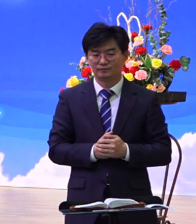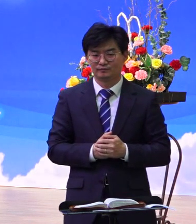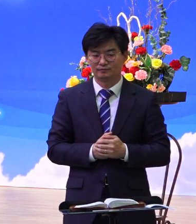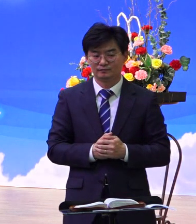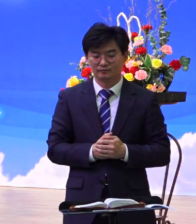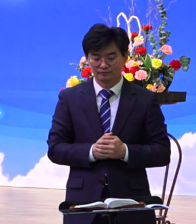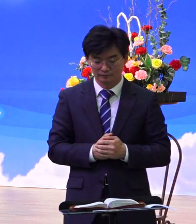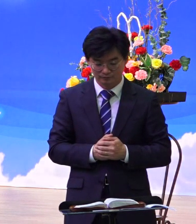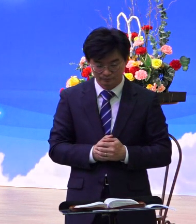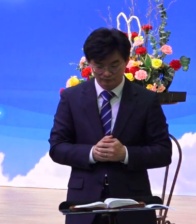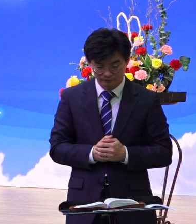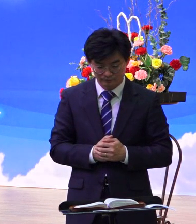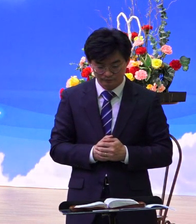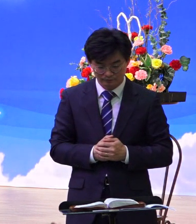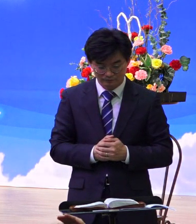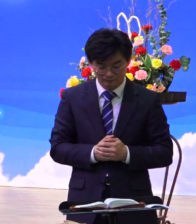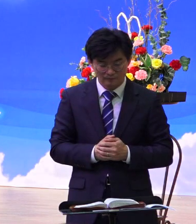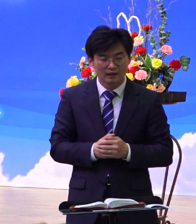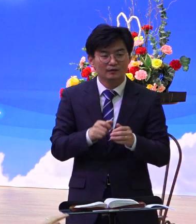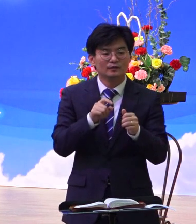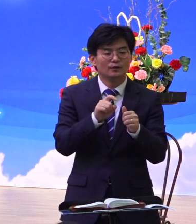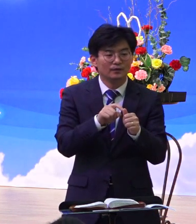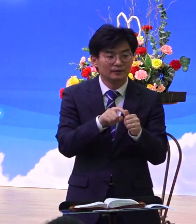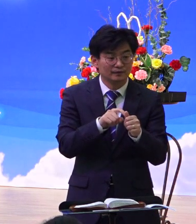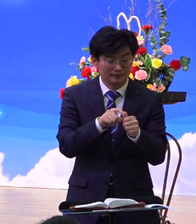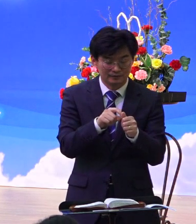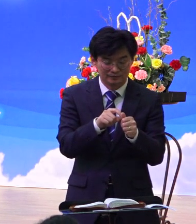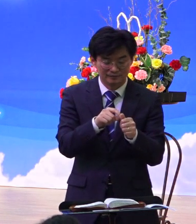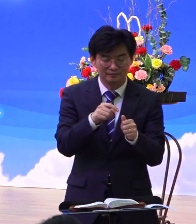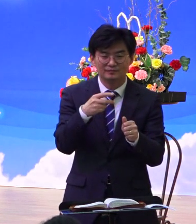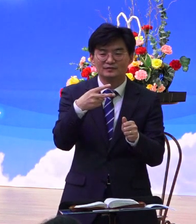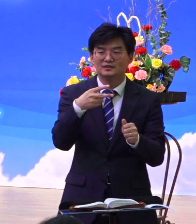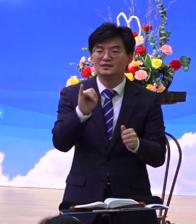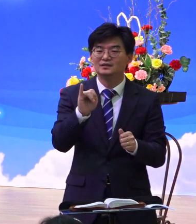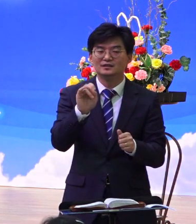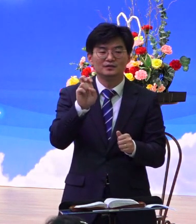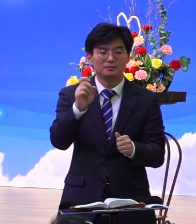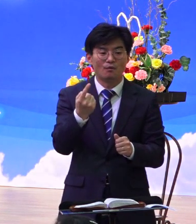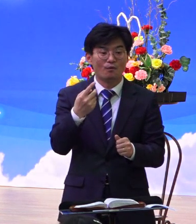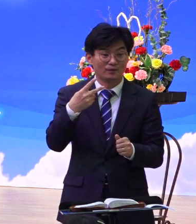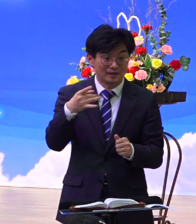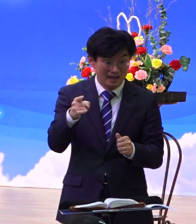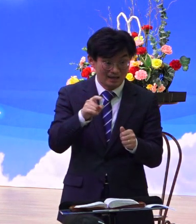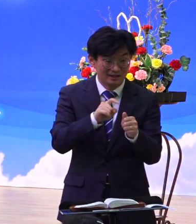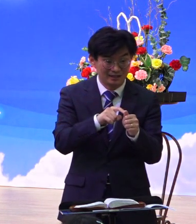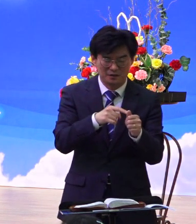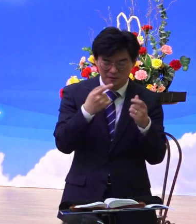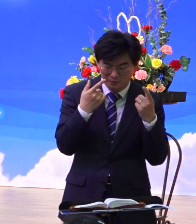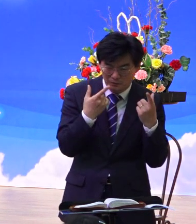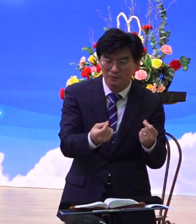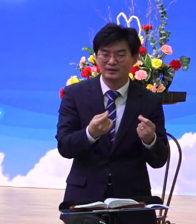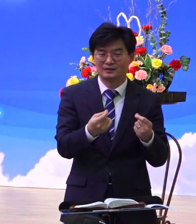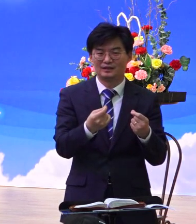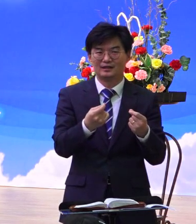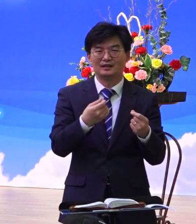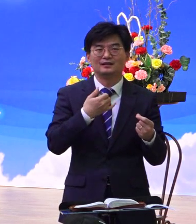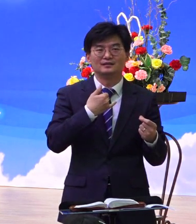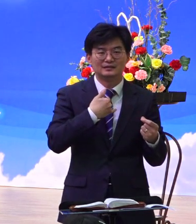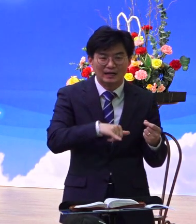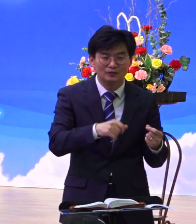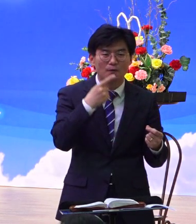디모데의 어머니 유니게도 그렇게 디모데에게 성경을 가르쳤습니다. 링컨의 어머니 낸시도 링컨에게